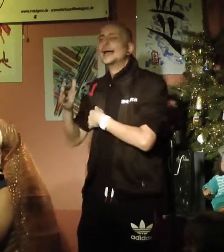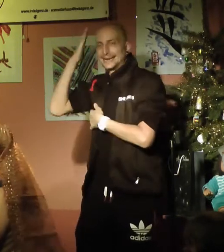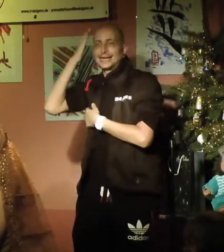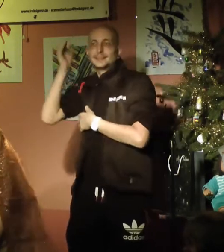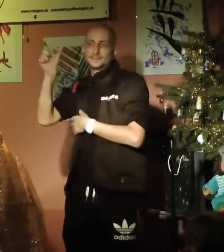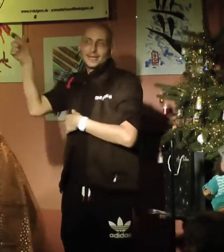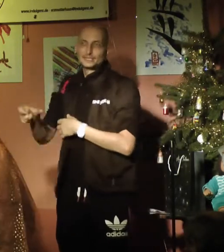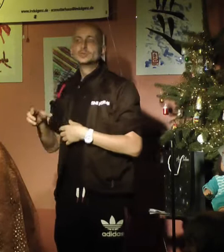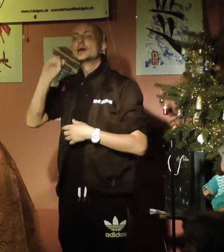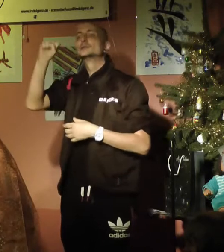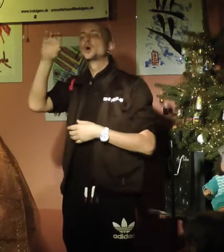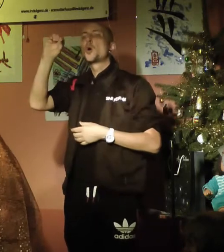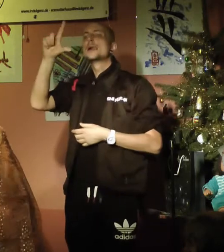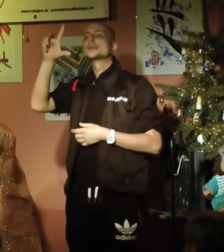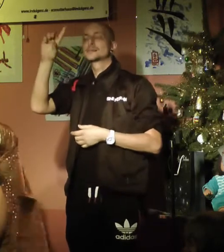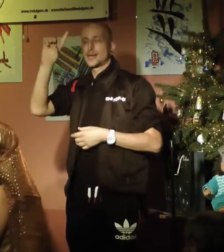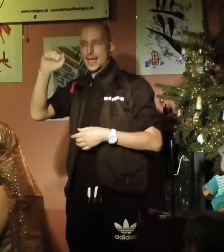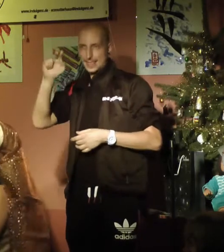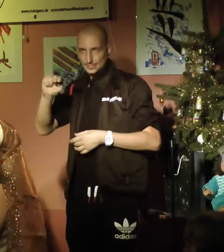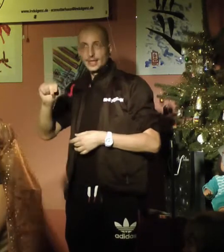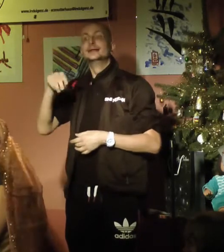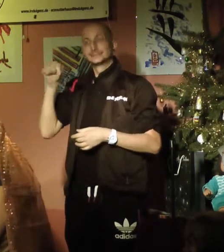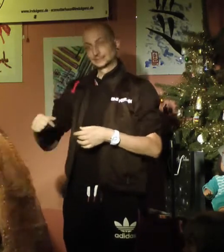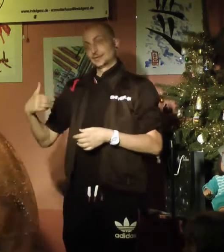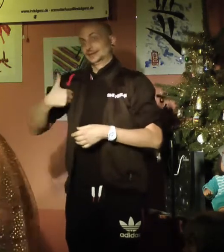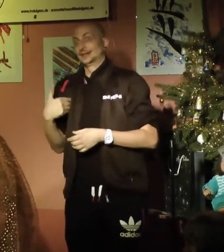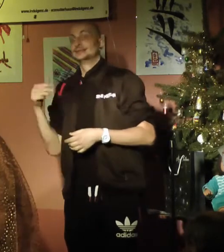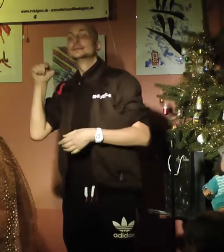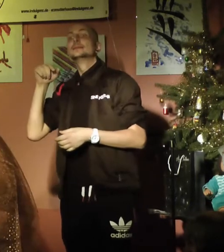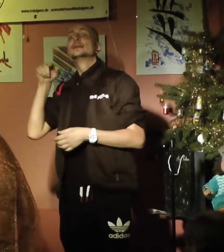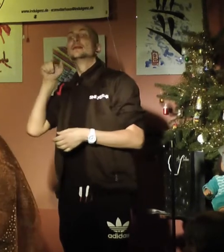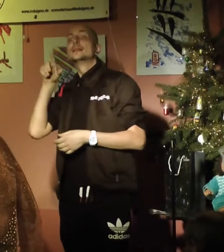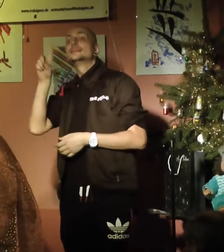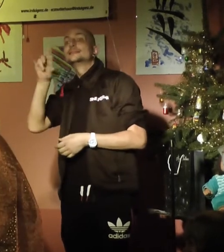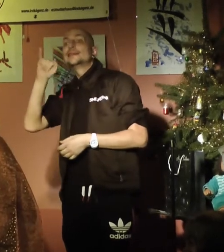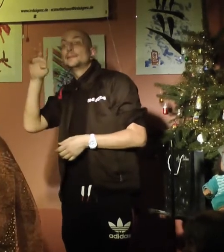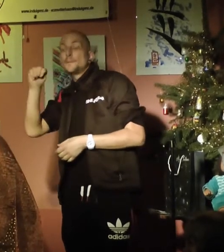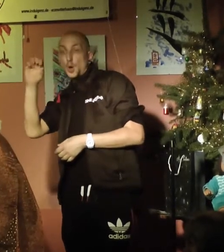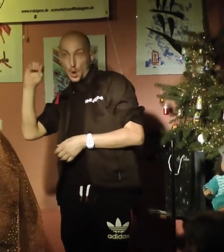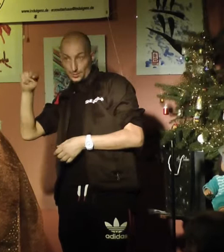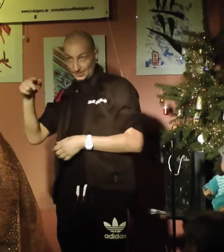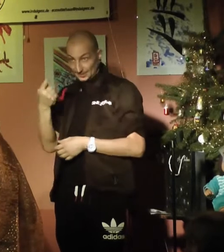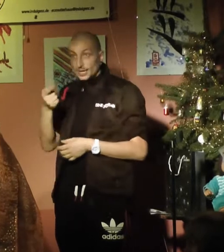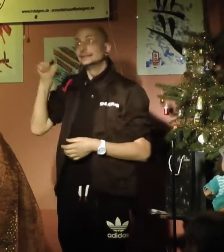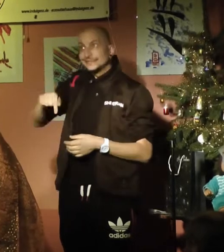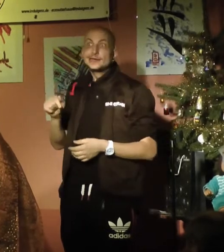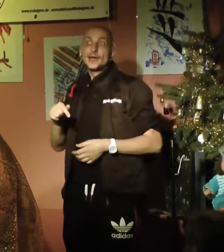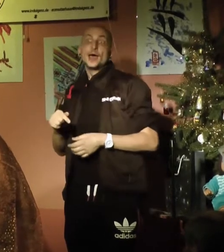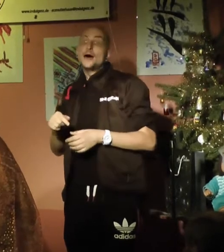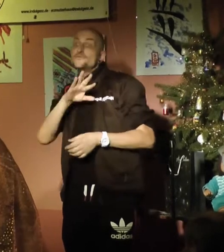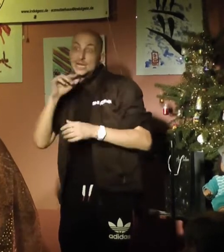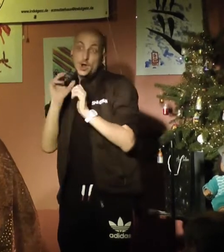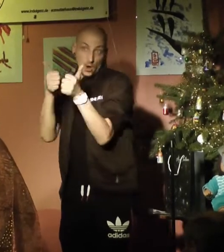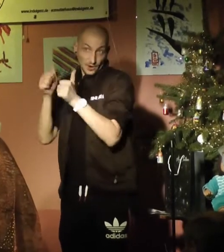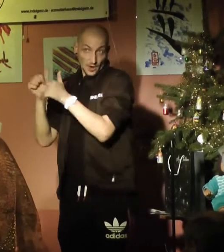gestehen, das ist nämlich Soltan, der Gatte unserer lieben Schwester Dimon. Und hat ganz viel geholfen, höre ich gerade, wie aus dem Off. Und du